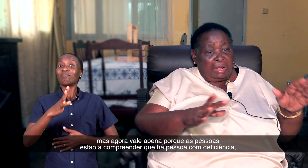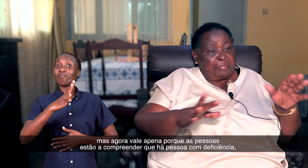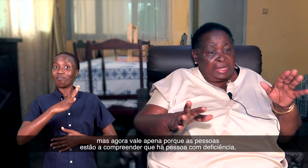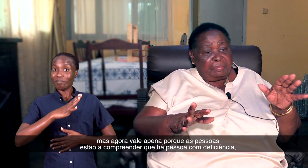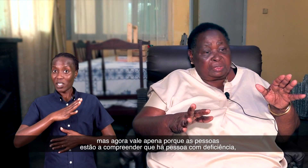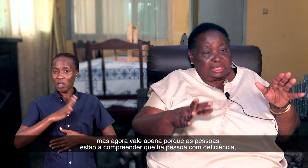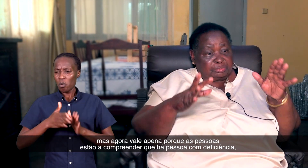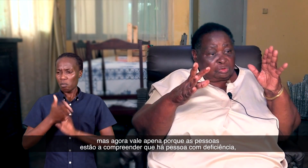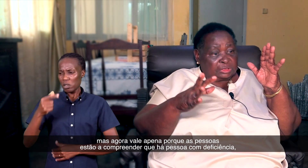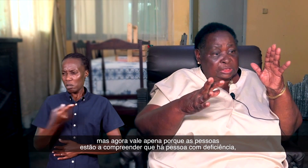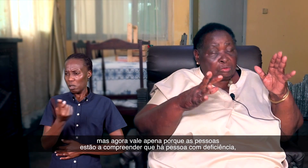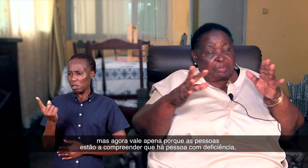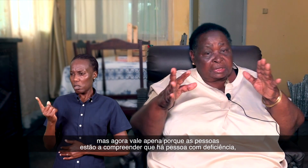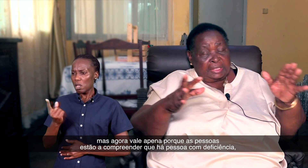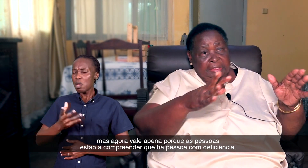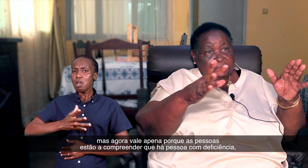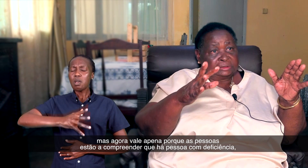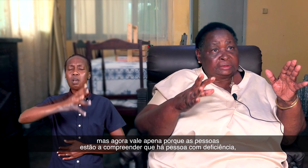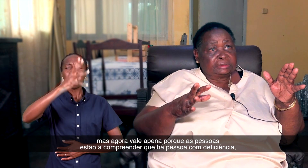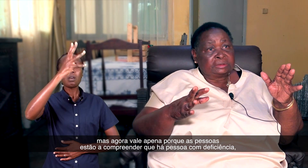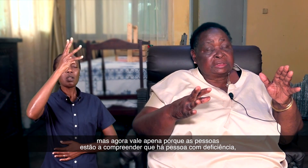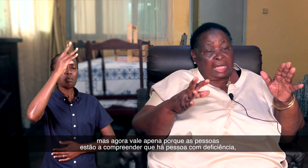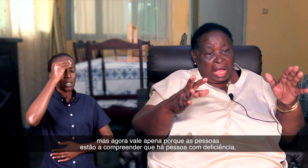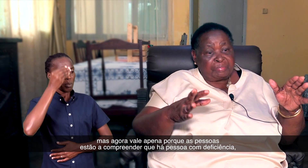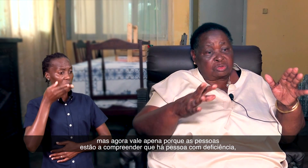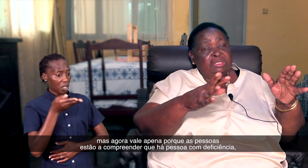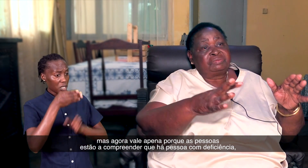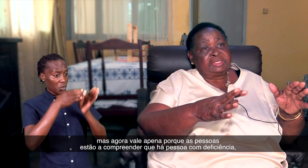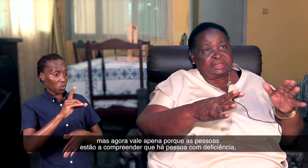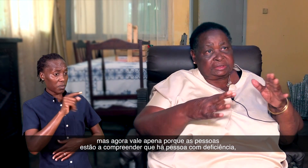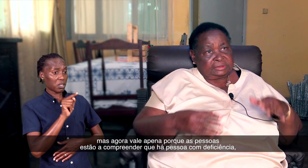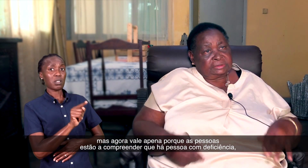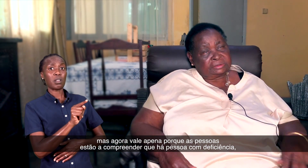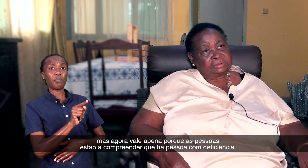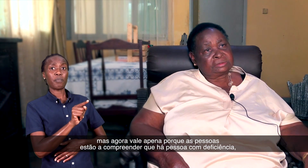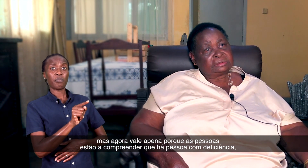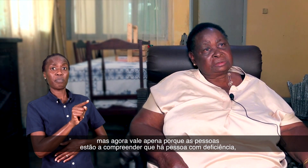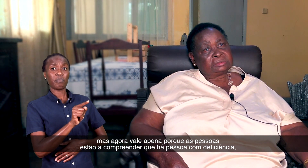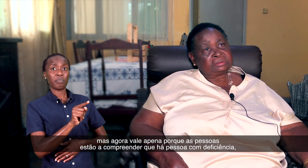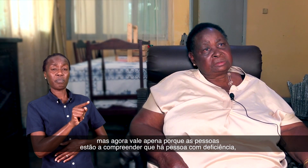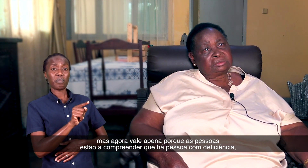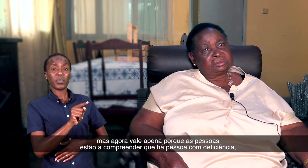Agora vale a pena, porque as pessoas já estão a compreender que há pessoas deficientes.